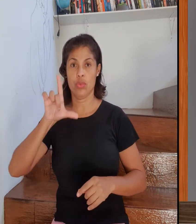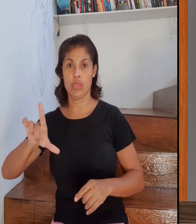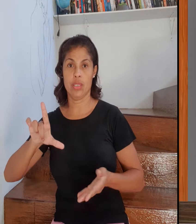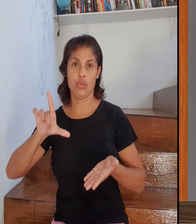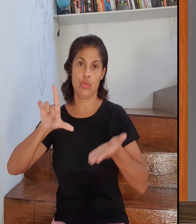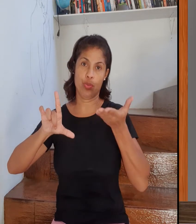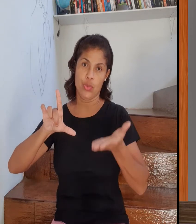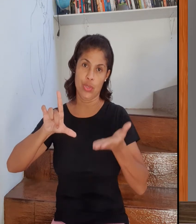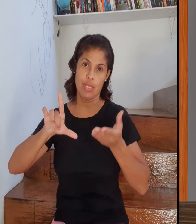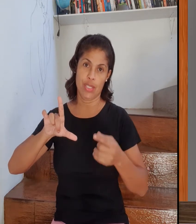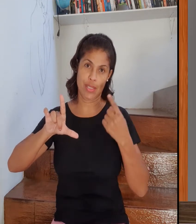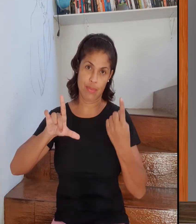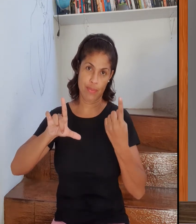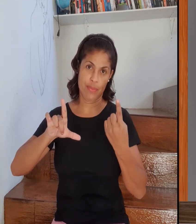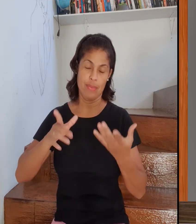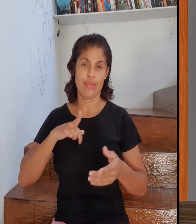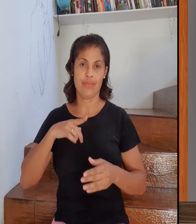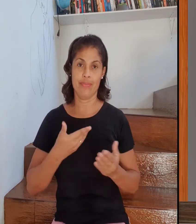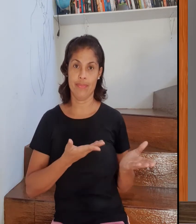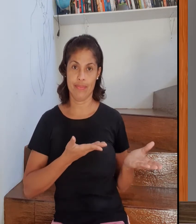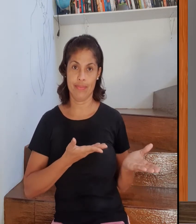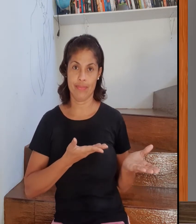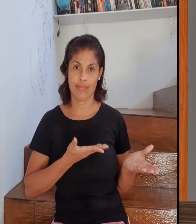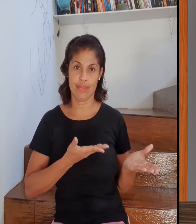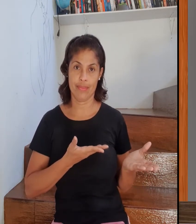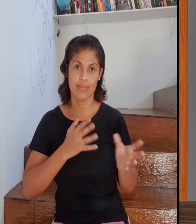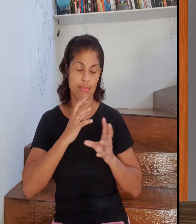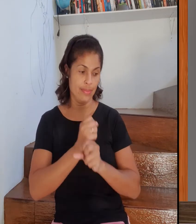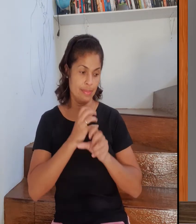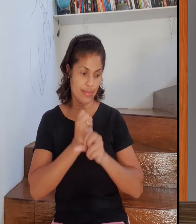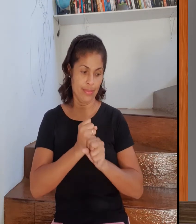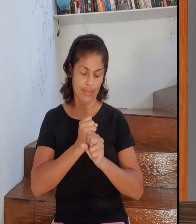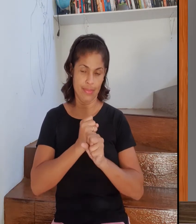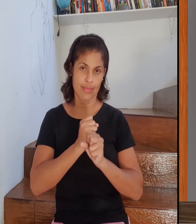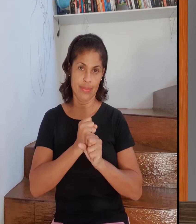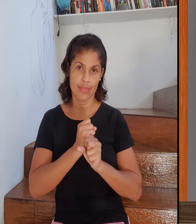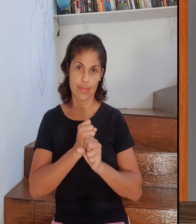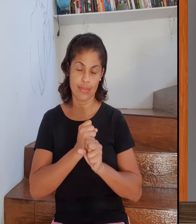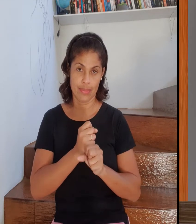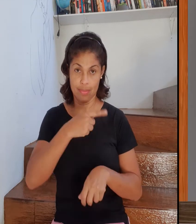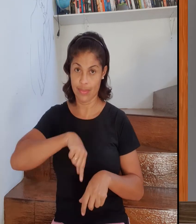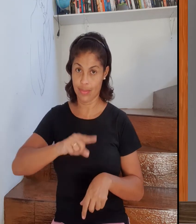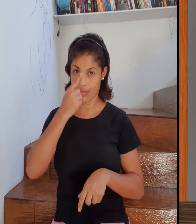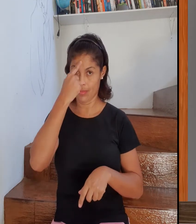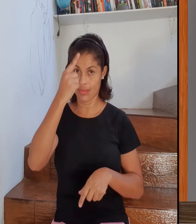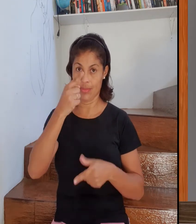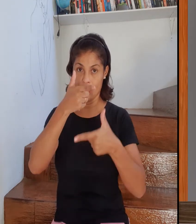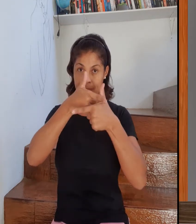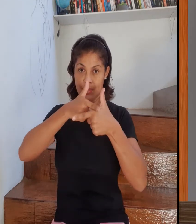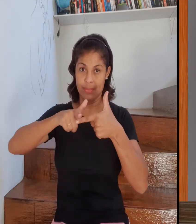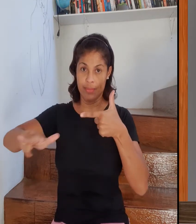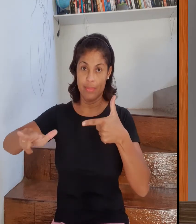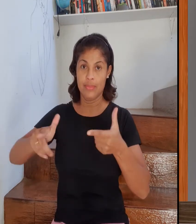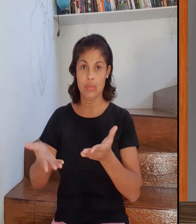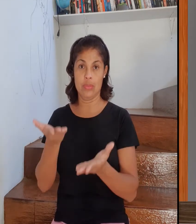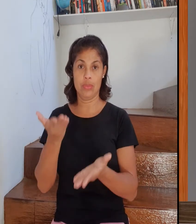quilograma. Aqui nós temos a fórmula do volume aparente de distribuição. E devemos lembrar de dividir o